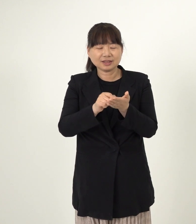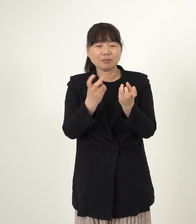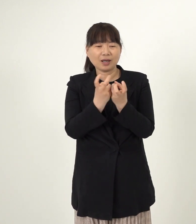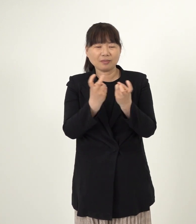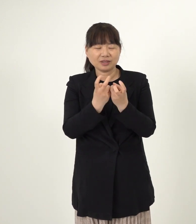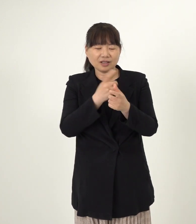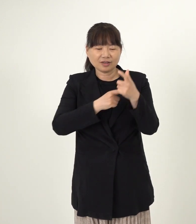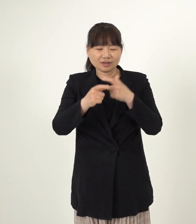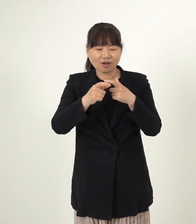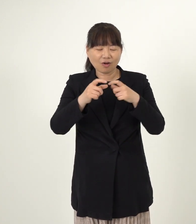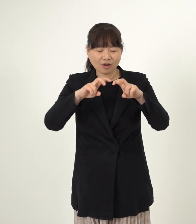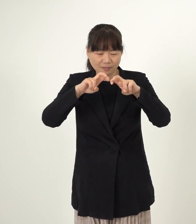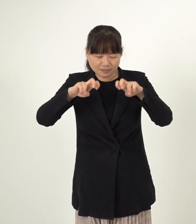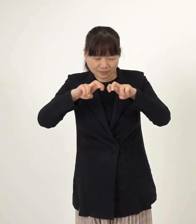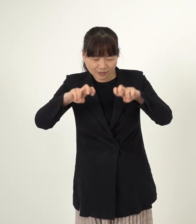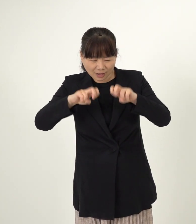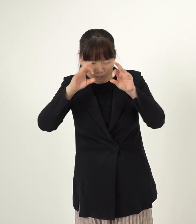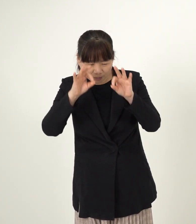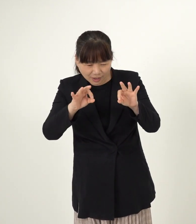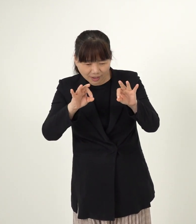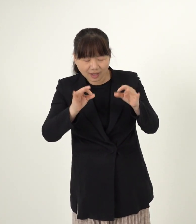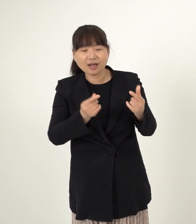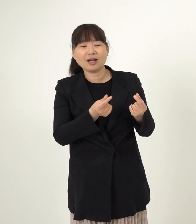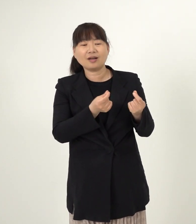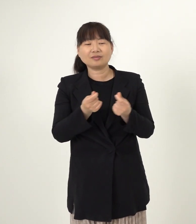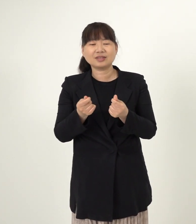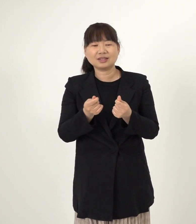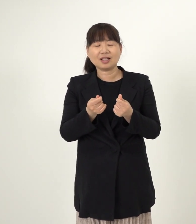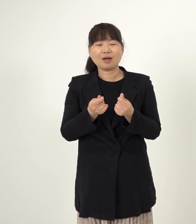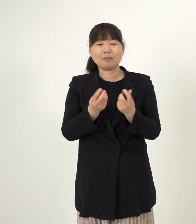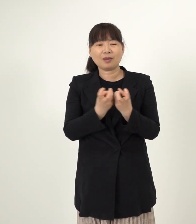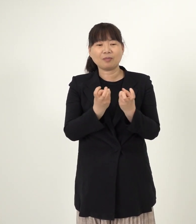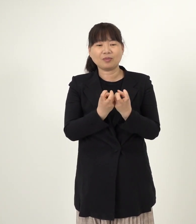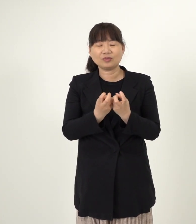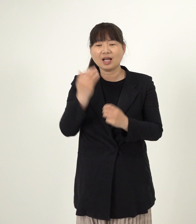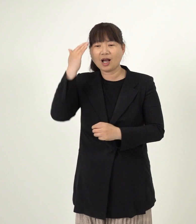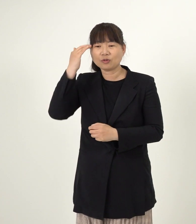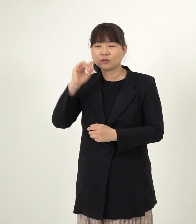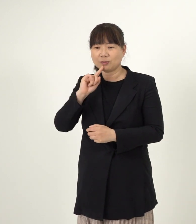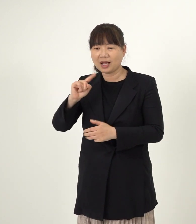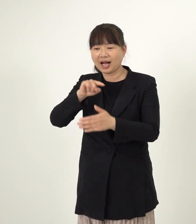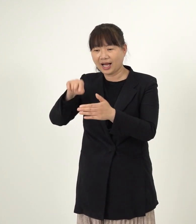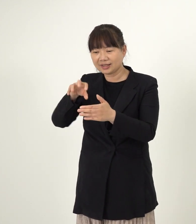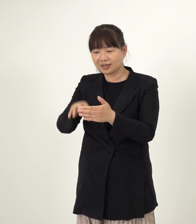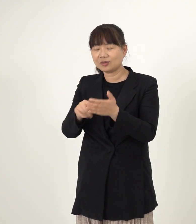비슷한 수사법이 우리 언어 습관에도 있더라고요.